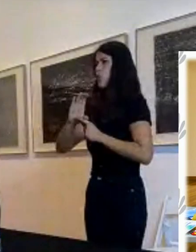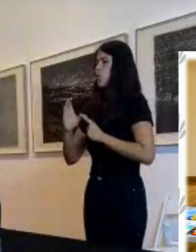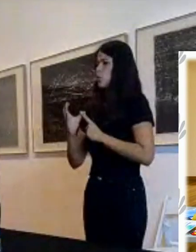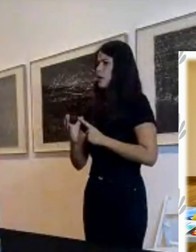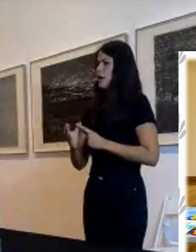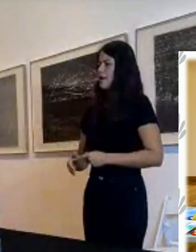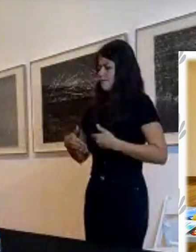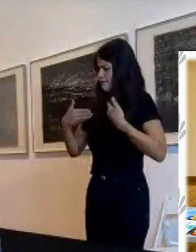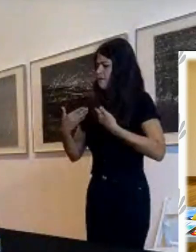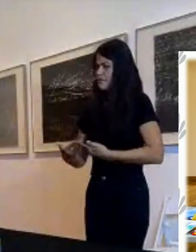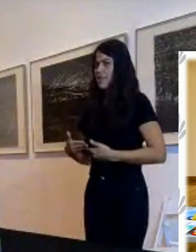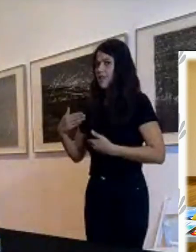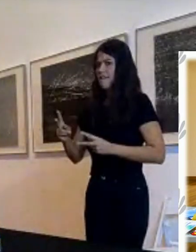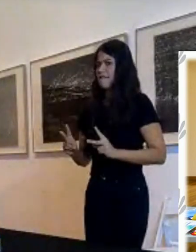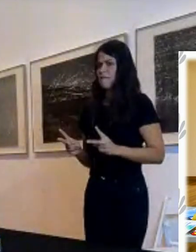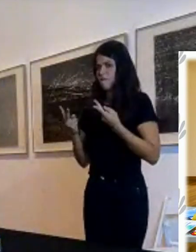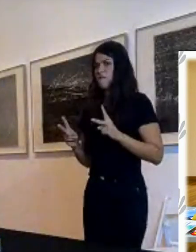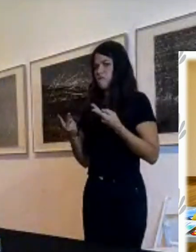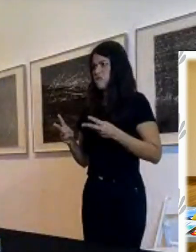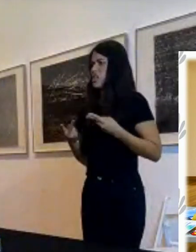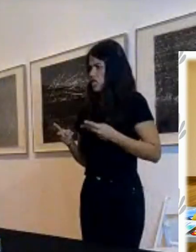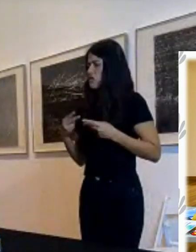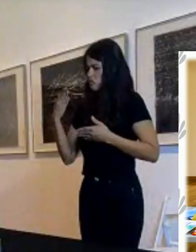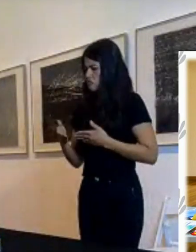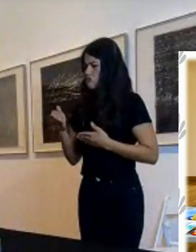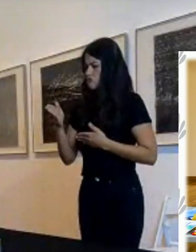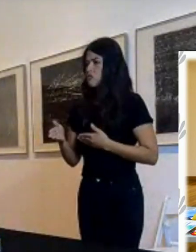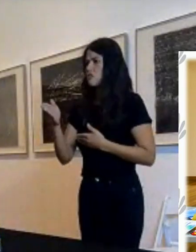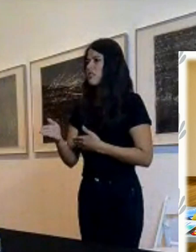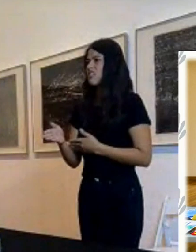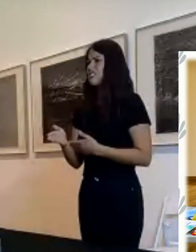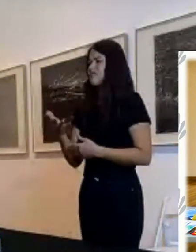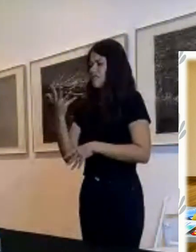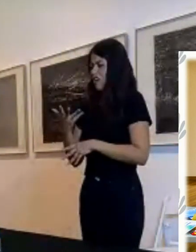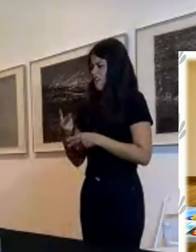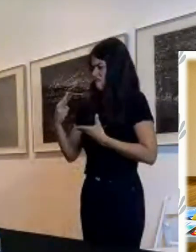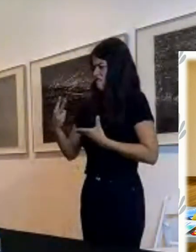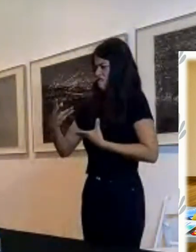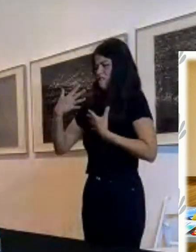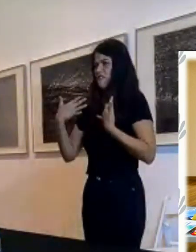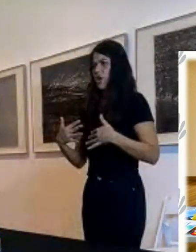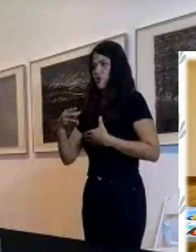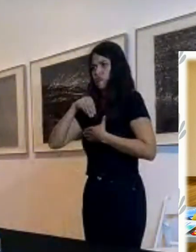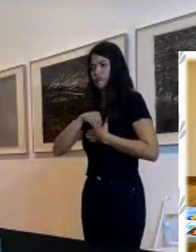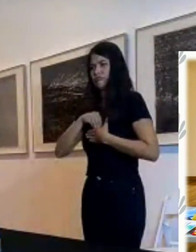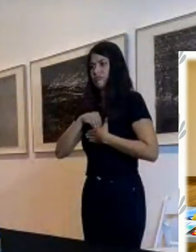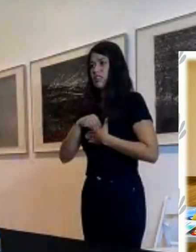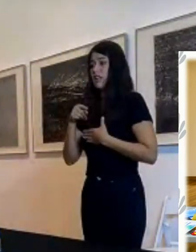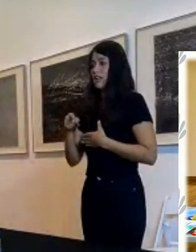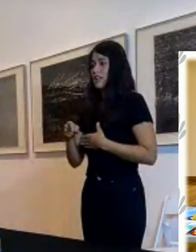vigentes, nos hacen entender que todavía tenemos un valer. Y eso